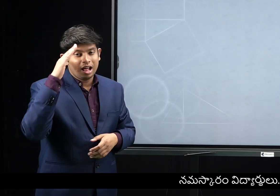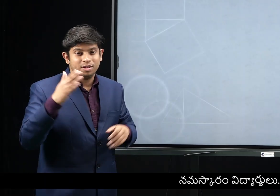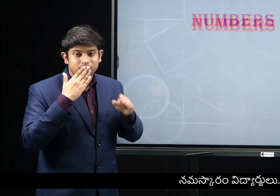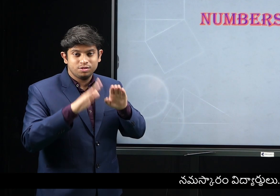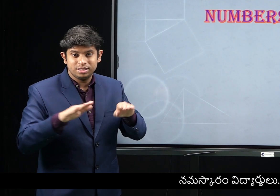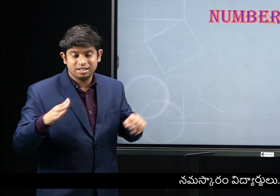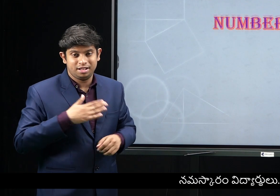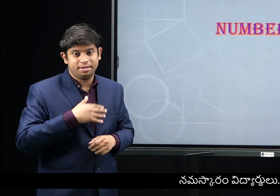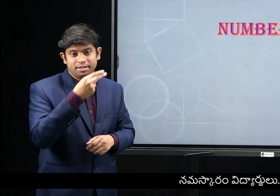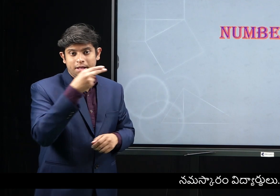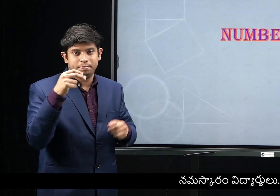హలో స్టూడెంట్స్,